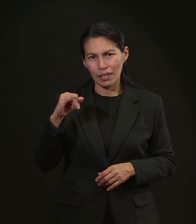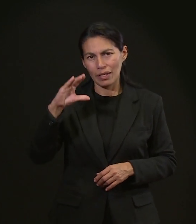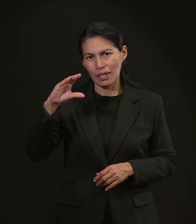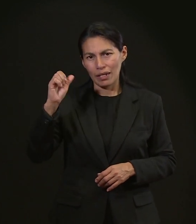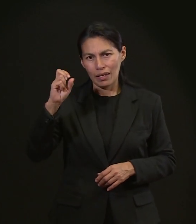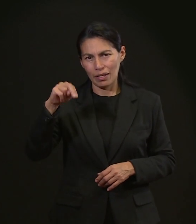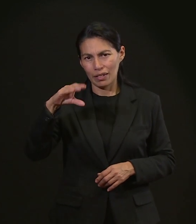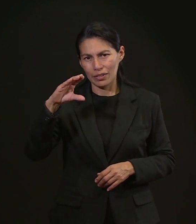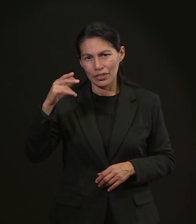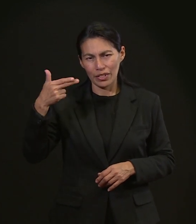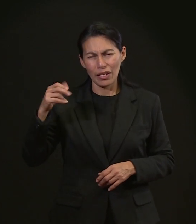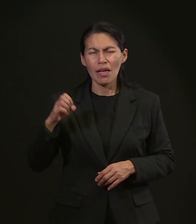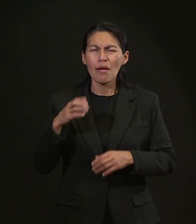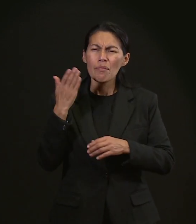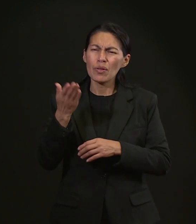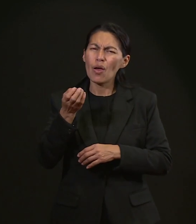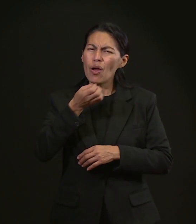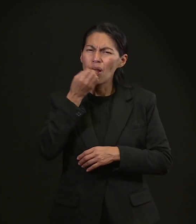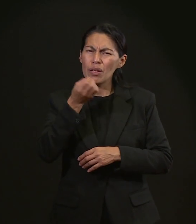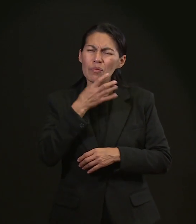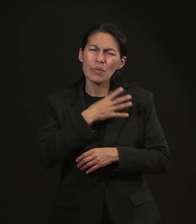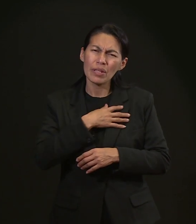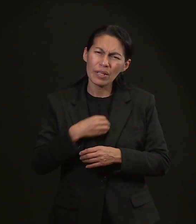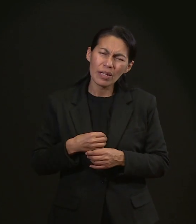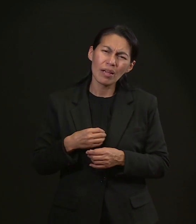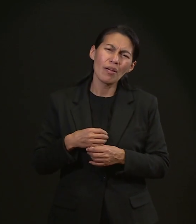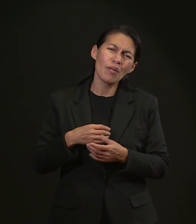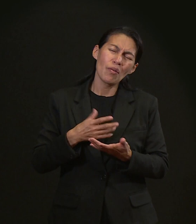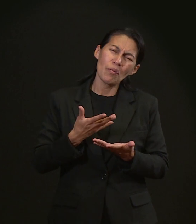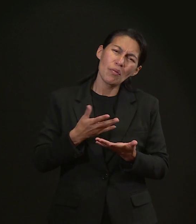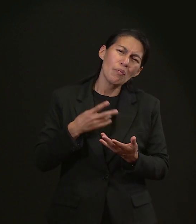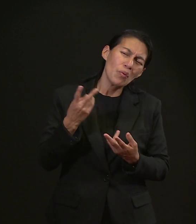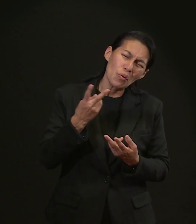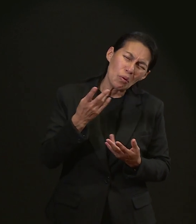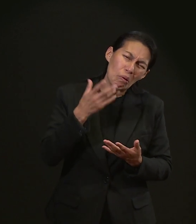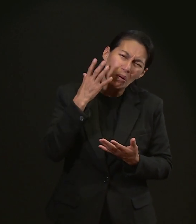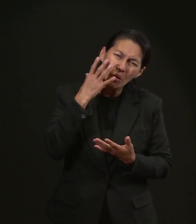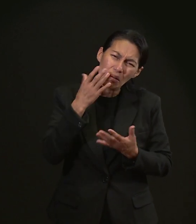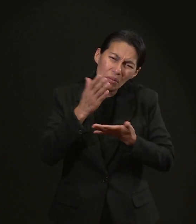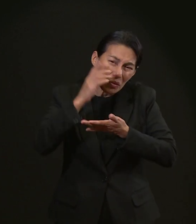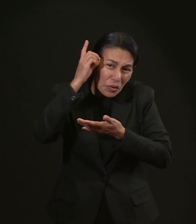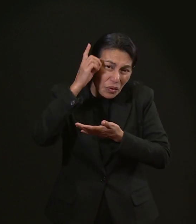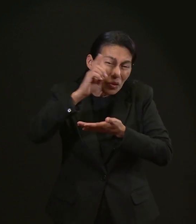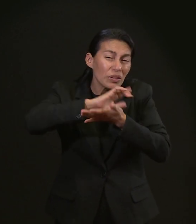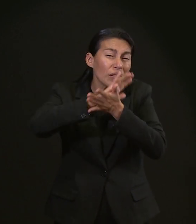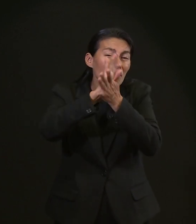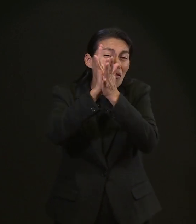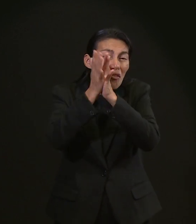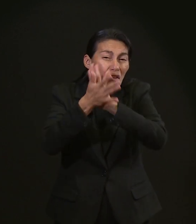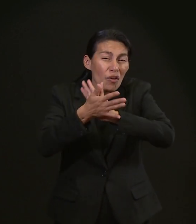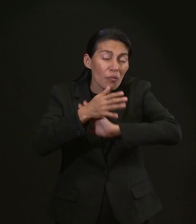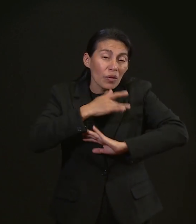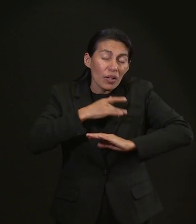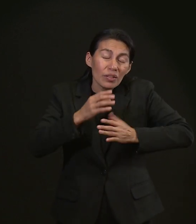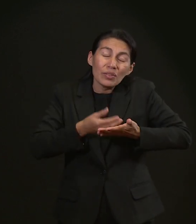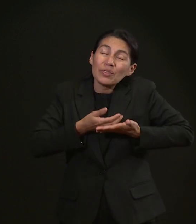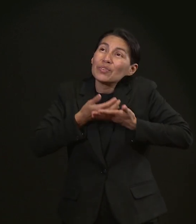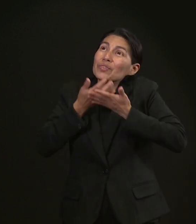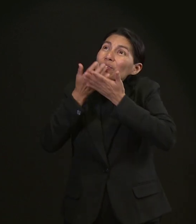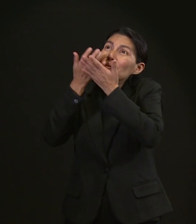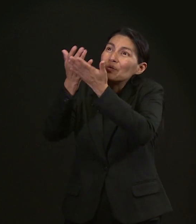priego y cecilia gonzález para que ellos sean transformados y se entreguen adiós amén